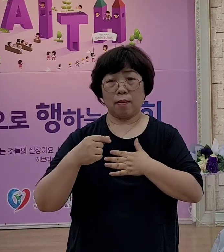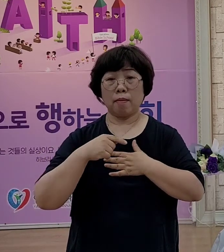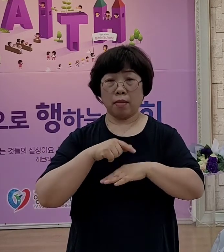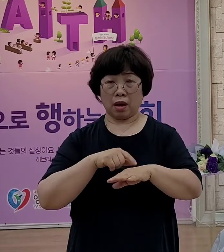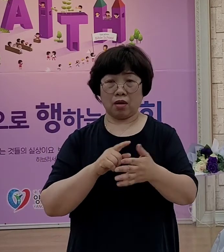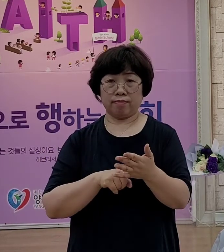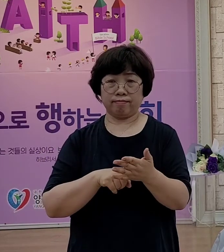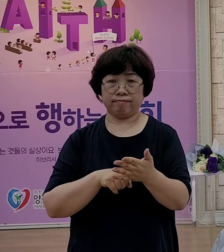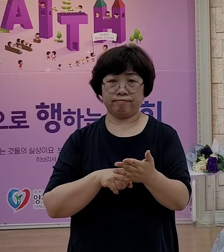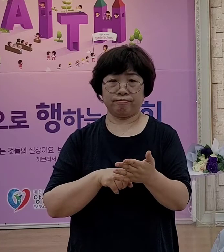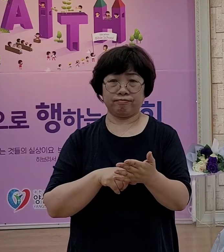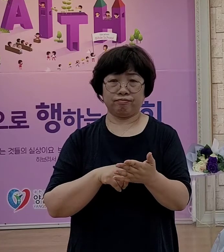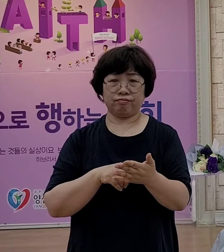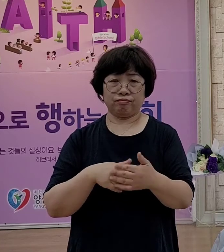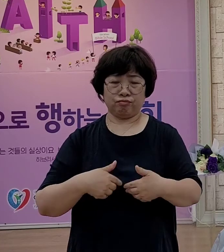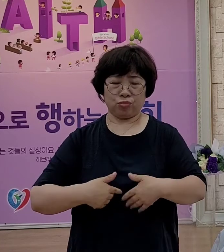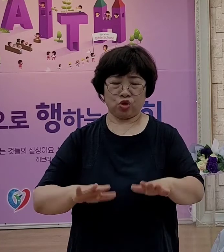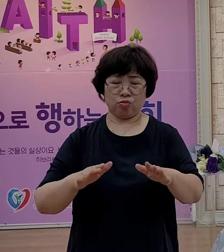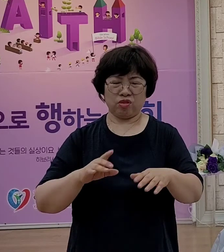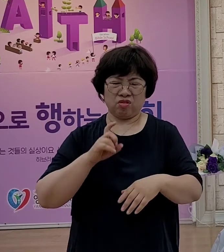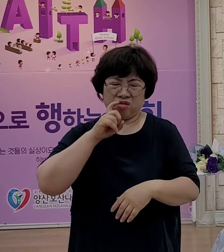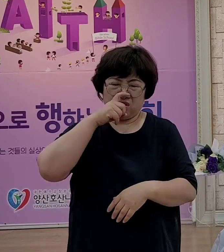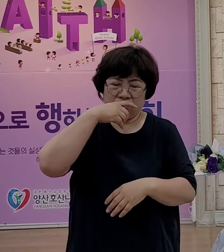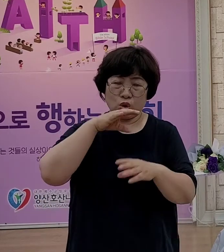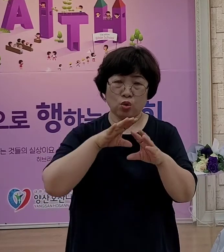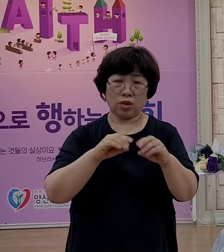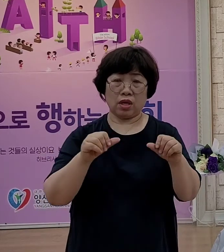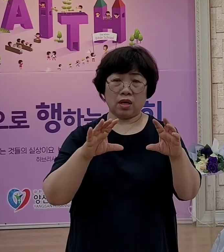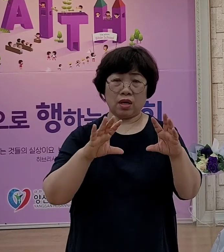어디에도 쓸모없는 더러운 땅,